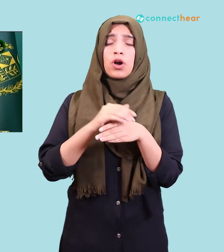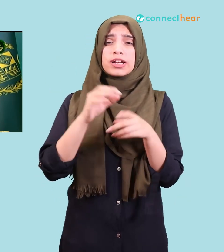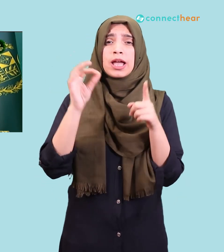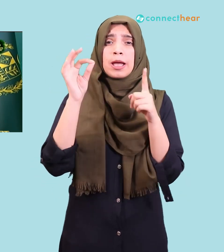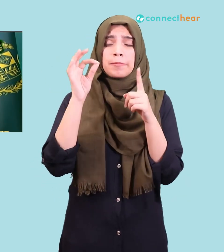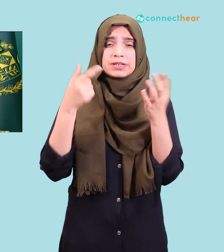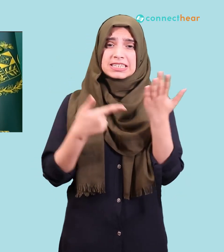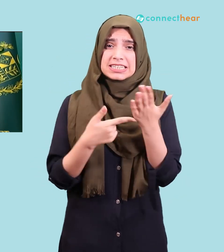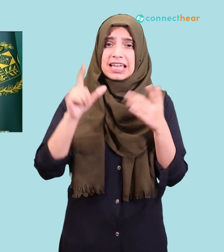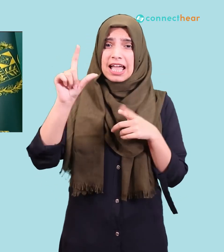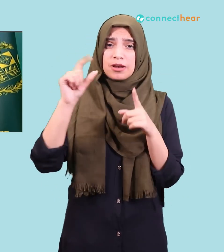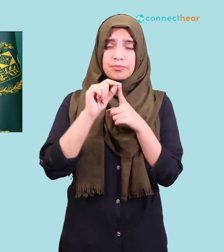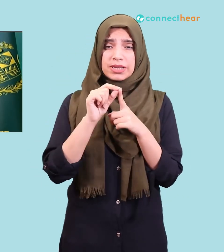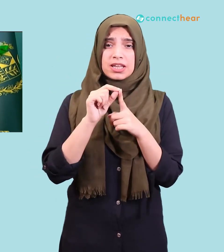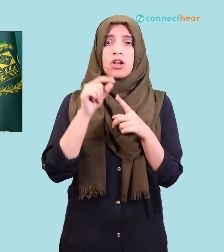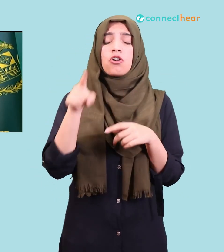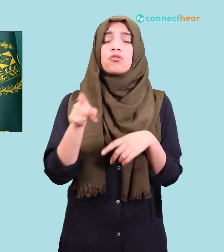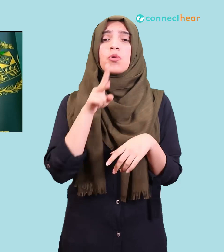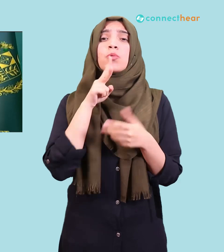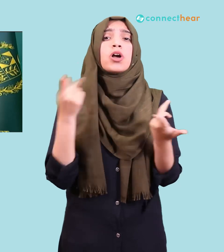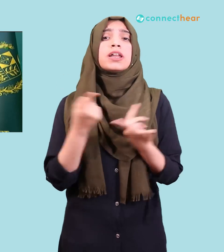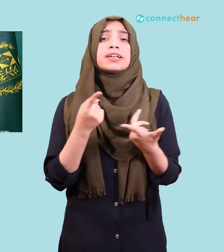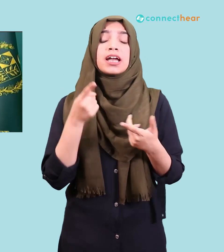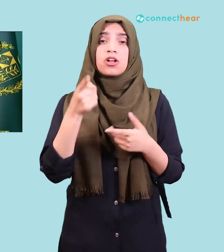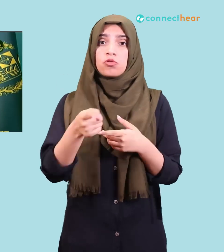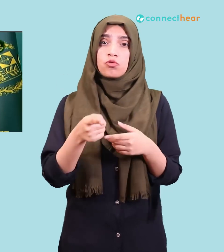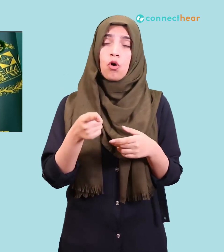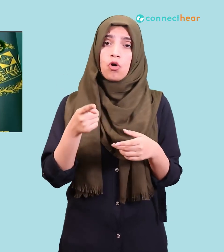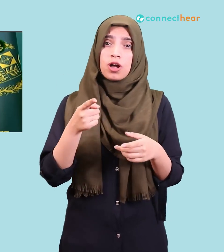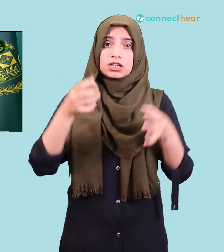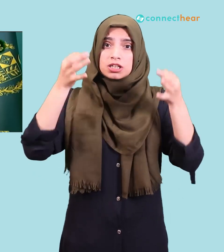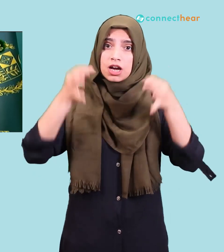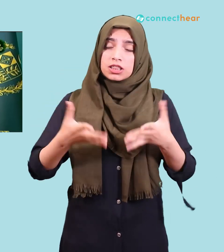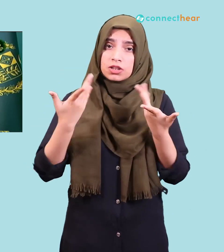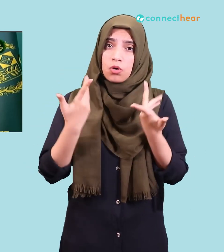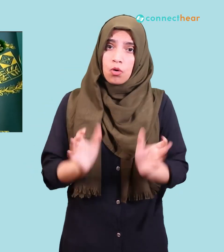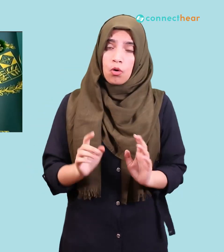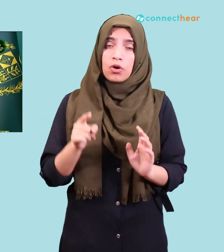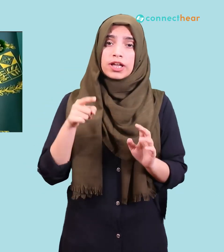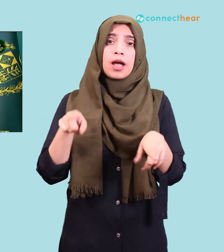कि उनको शायद बाकी पाकिस्तानियों से ज़्यादा प्यार है अपने नबी से।